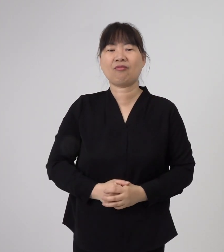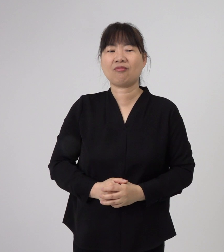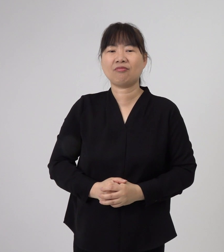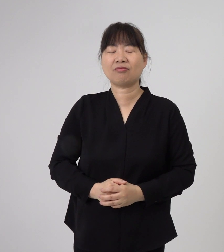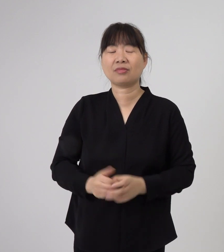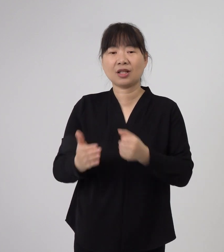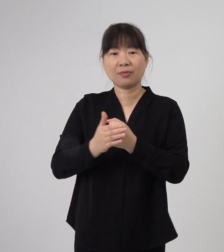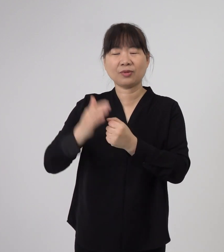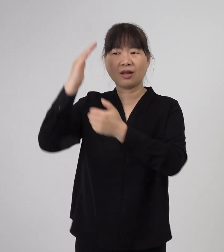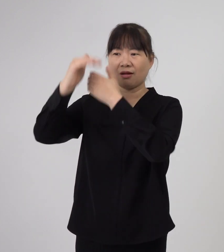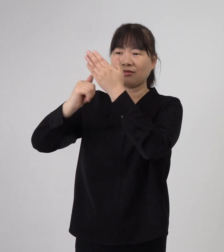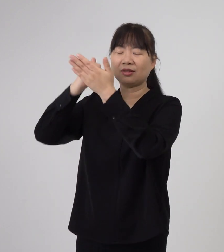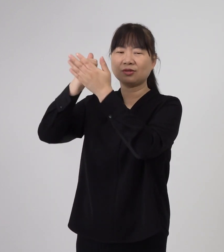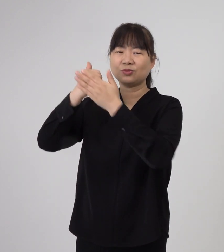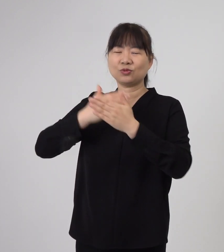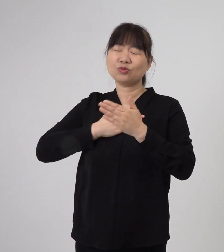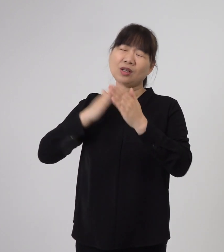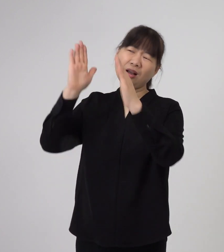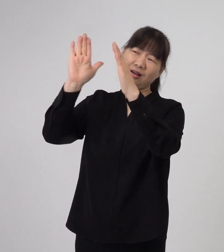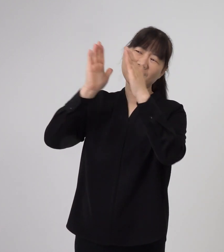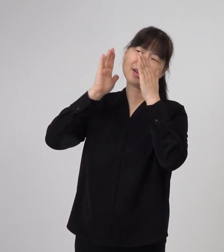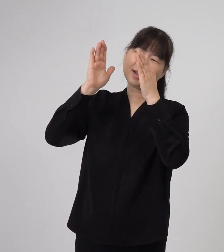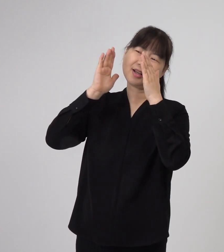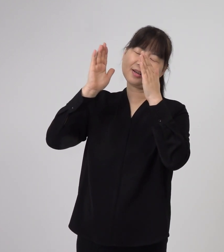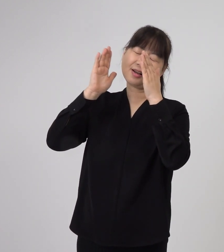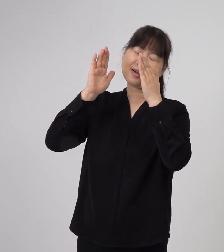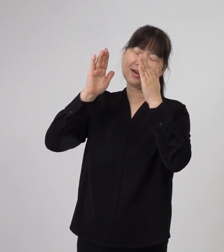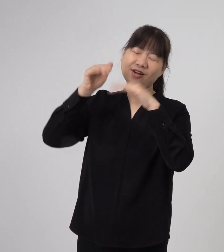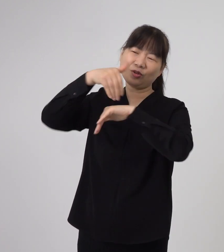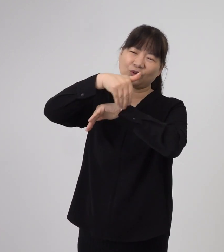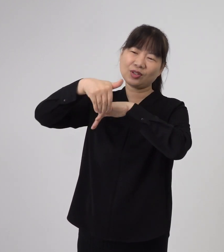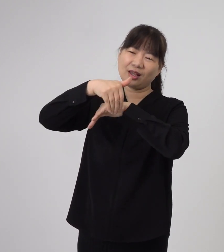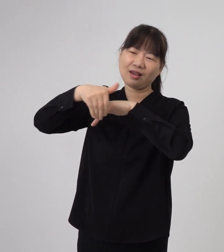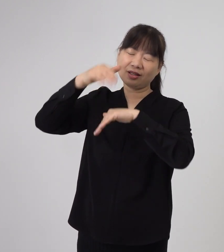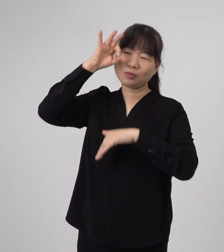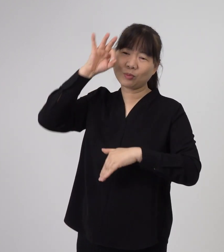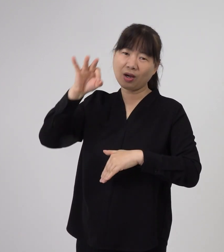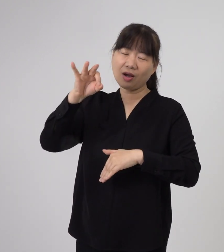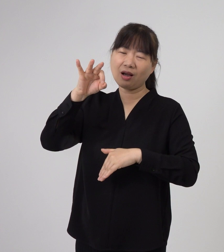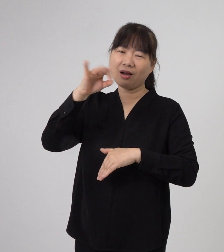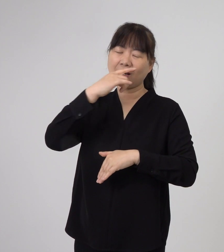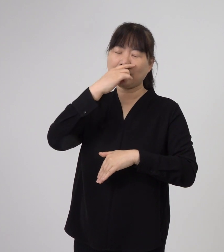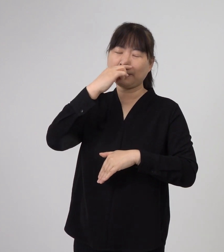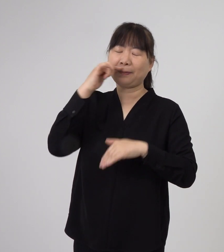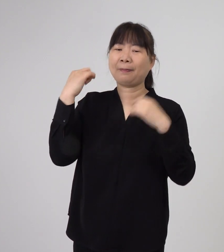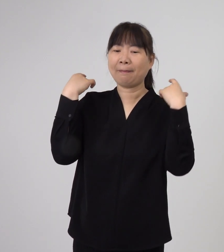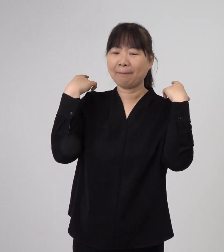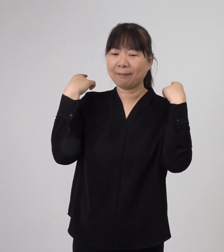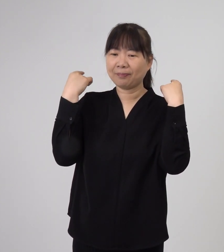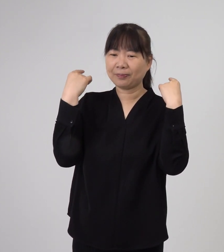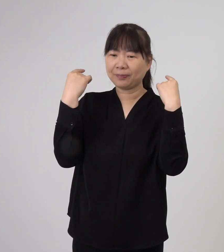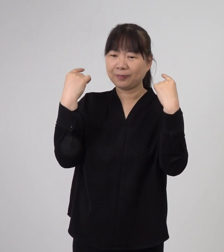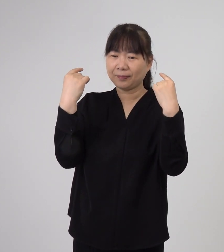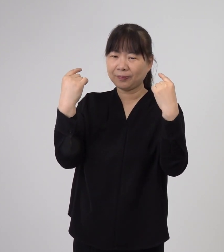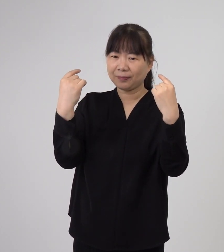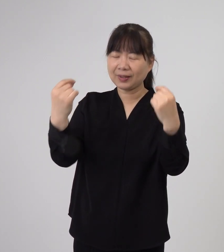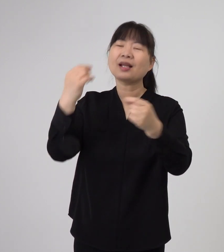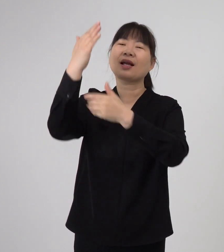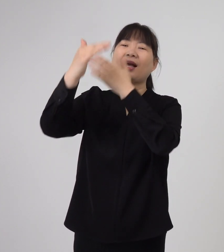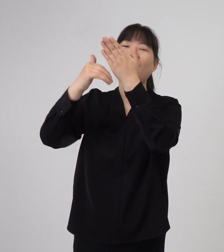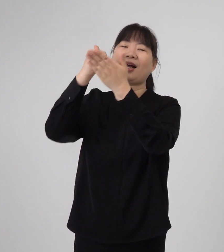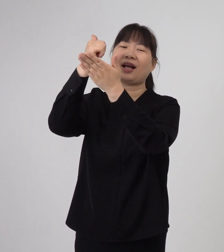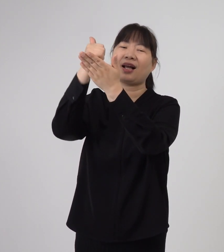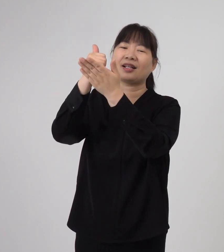그러니까 하나님의 우리를 향하신 경영 계획은 일관되게 뭘 따라 움직여요?